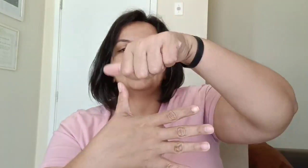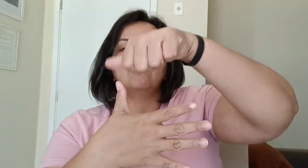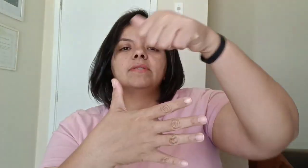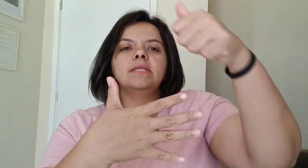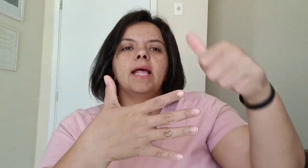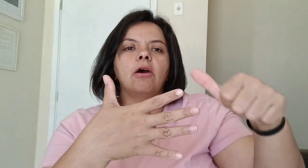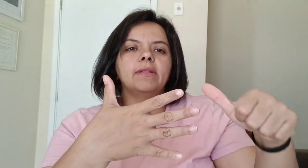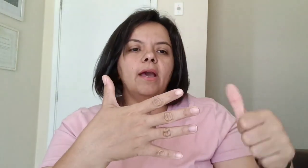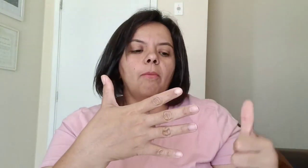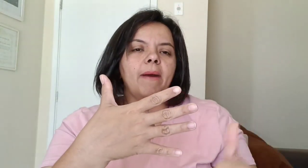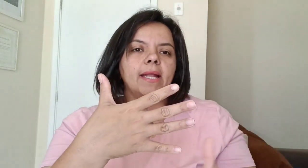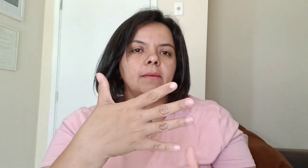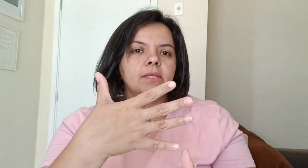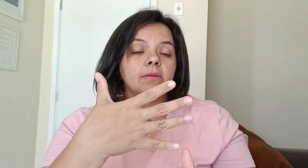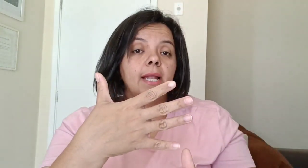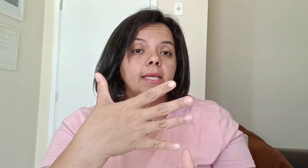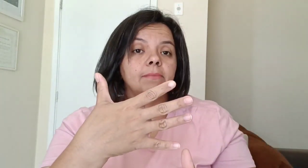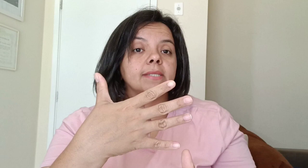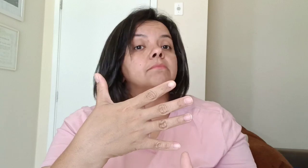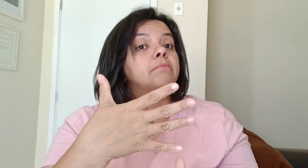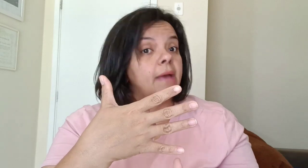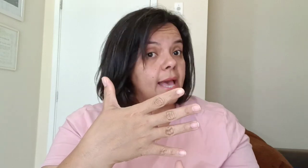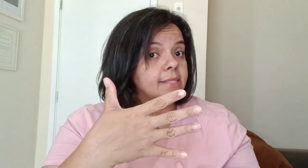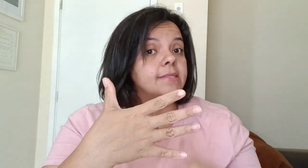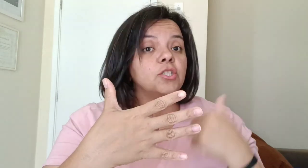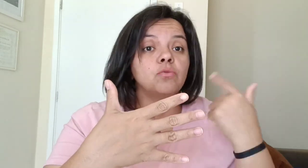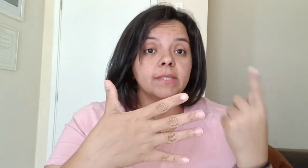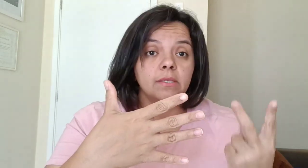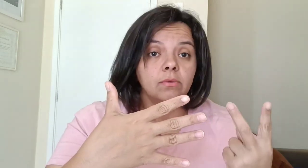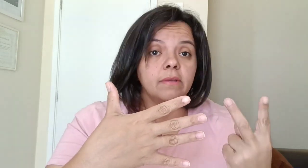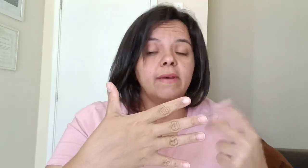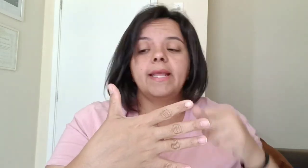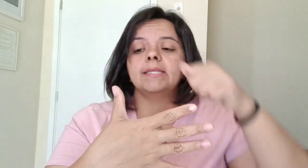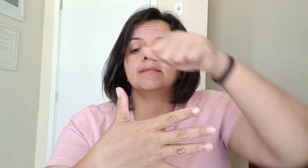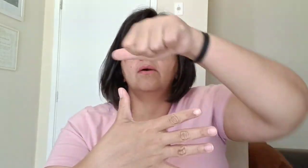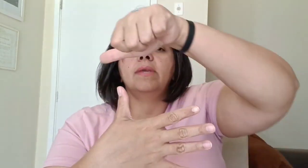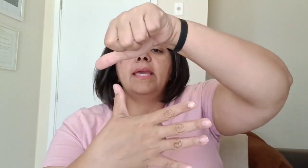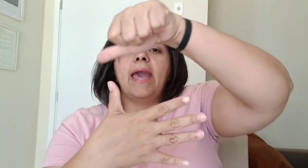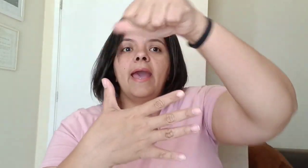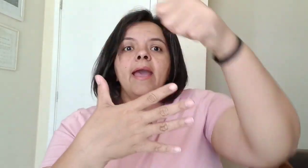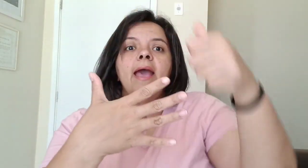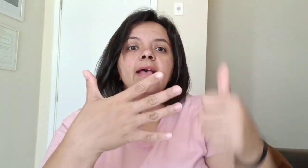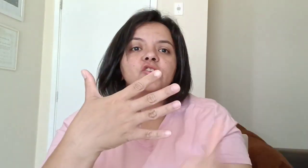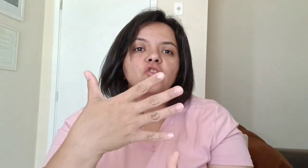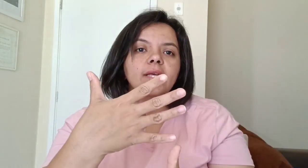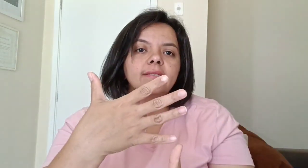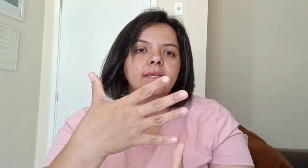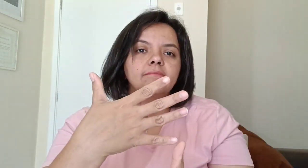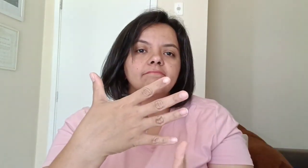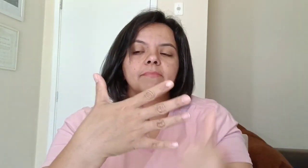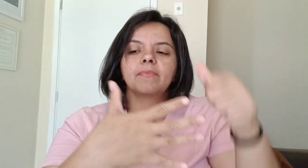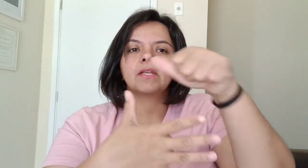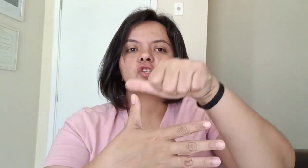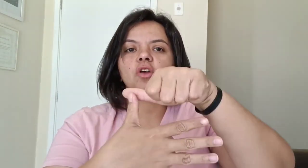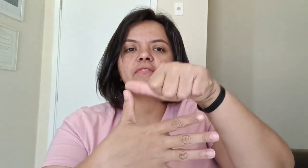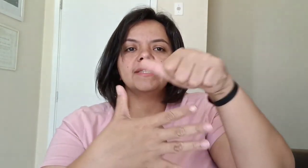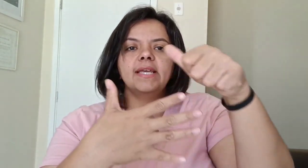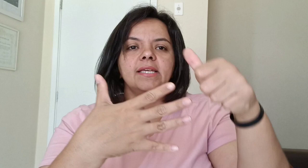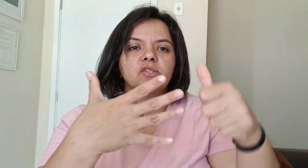é o sinal, né? O parâmetro da libras. Mas existe uma segunda variação que é só assim. Só fazer isso,